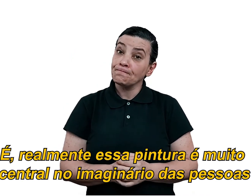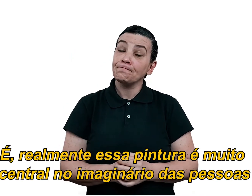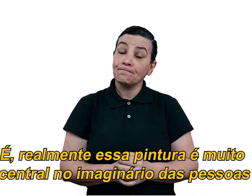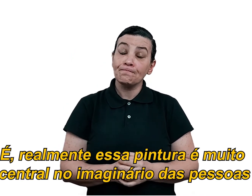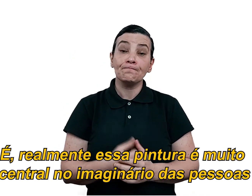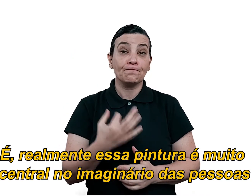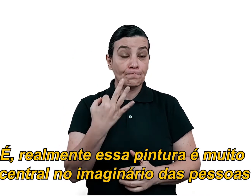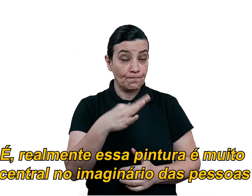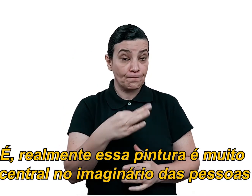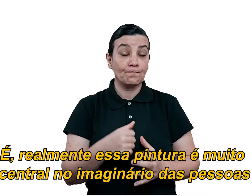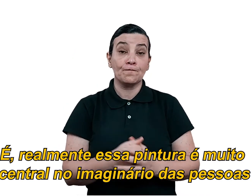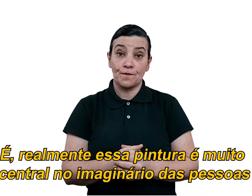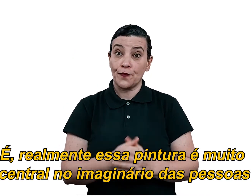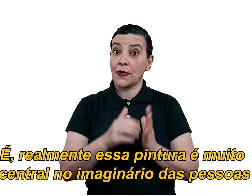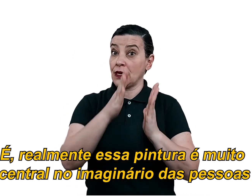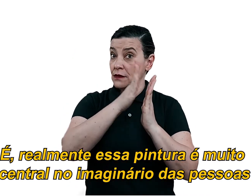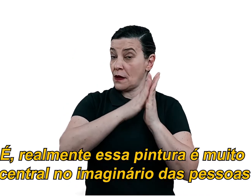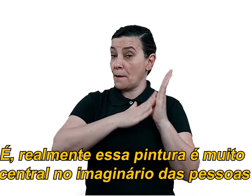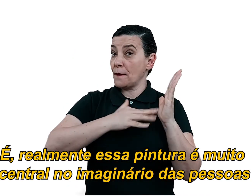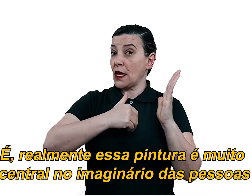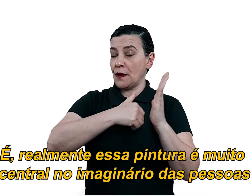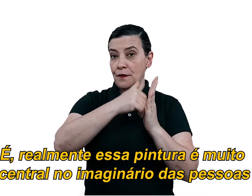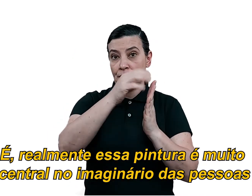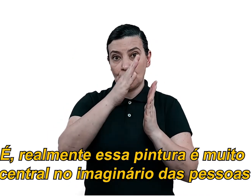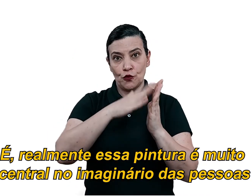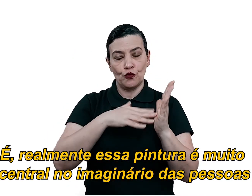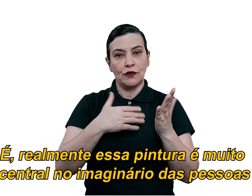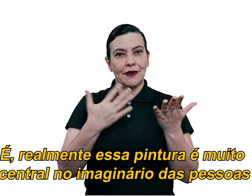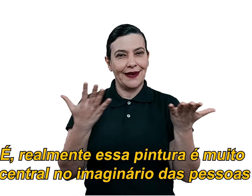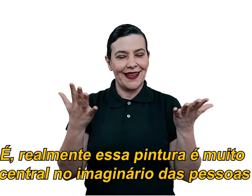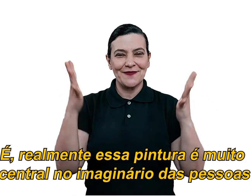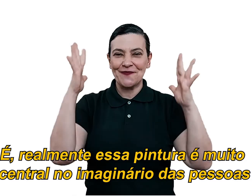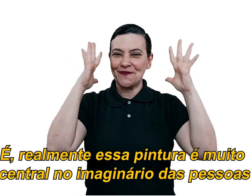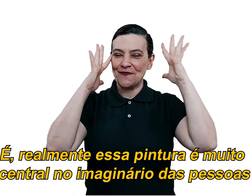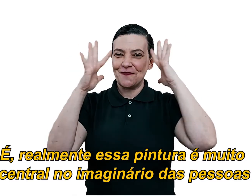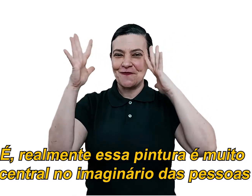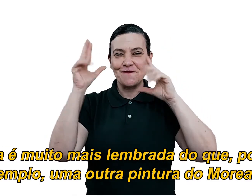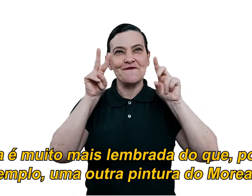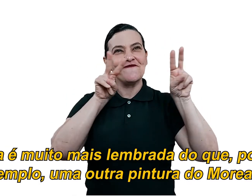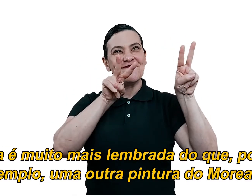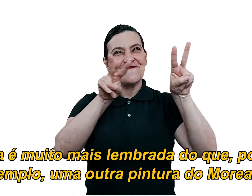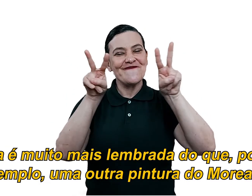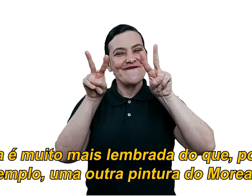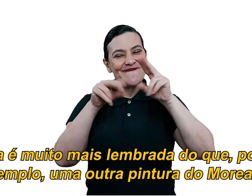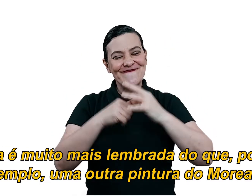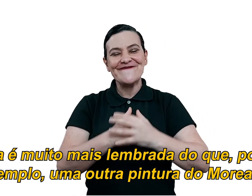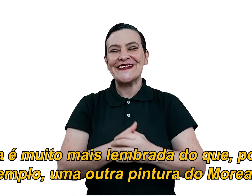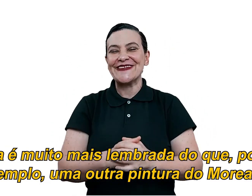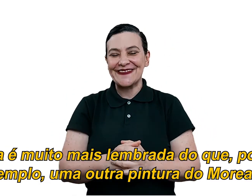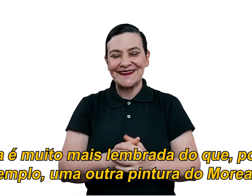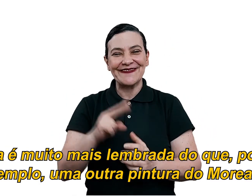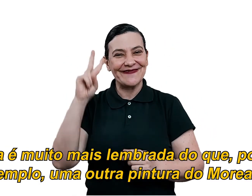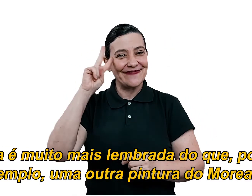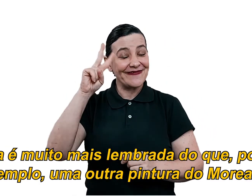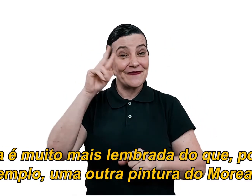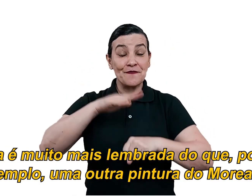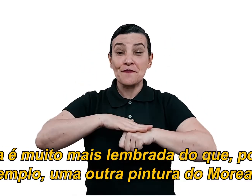Realmente essa pintura ela é muito central no imaginário das pessoas, né? Ela é muito mais lembrada do que, por exemplo, uma